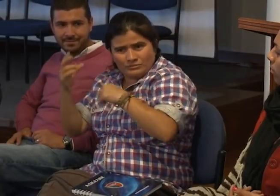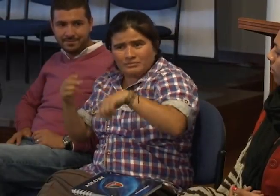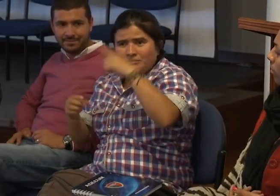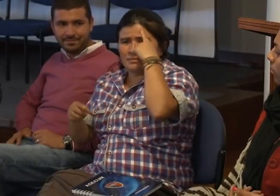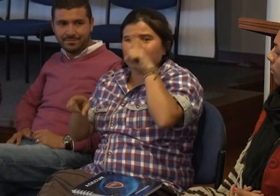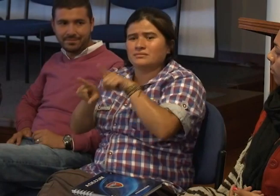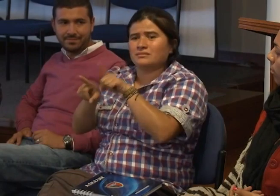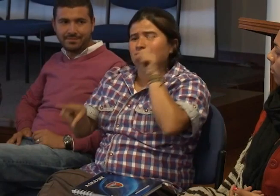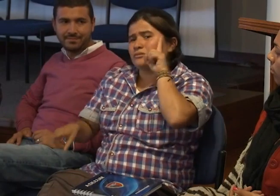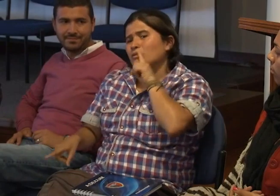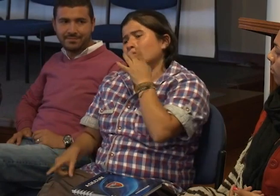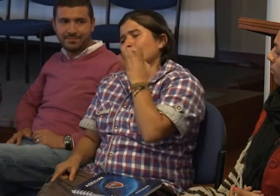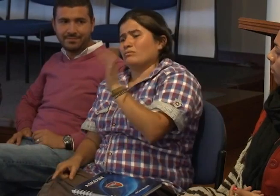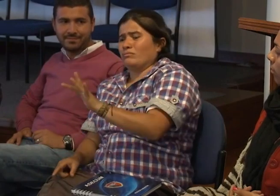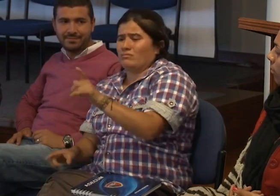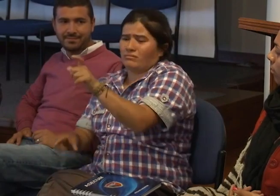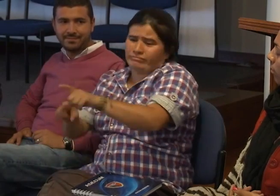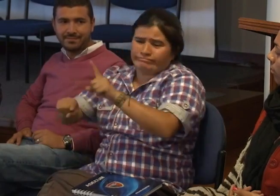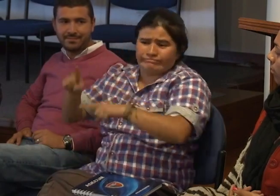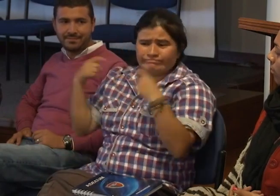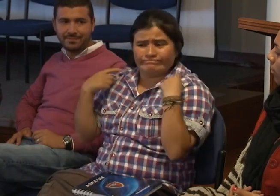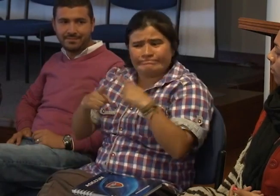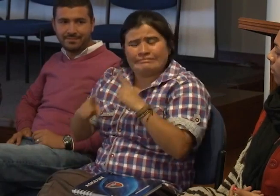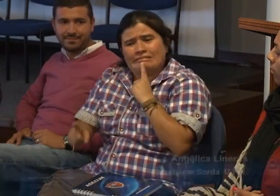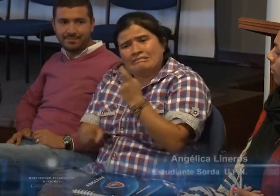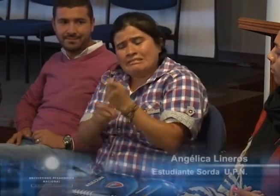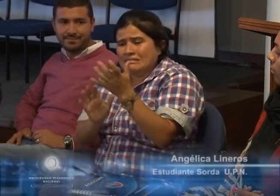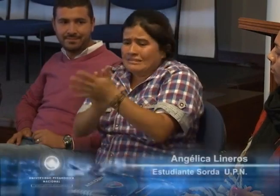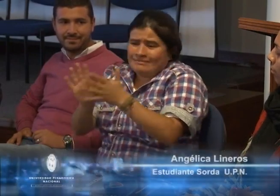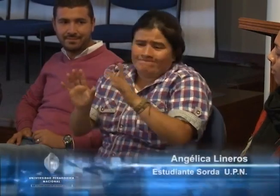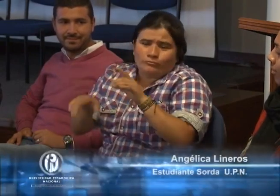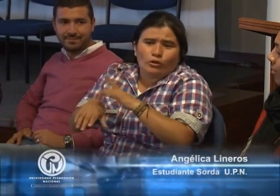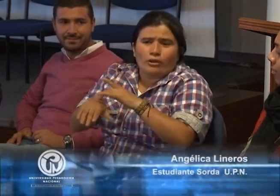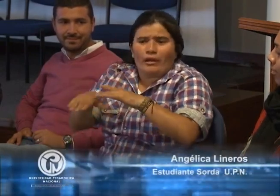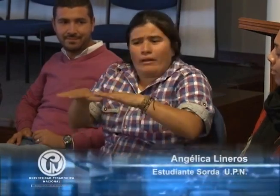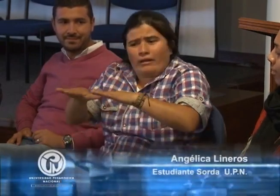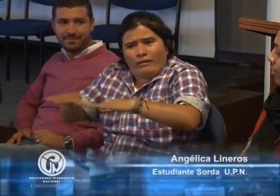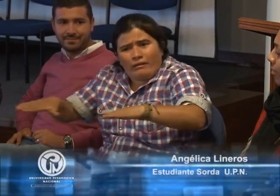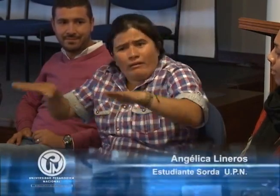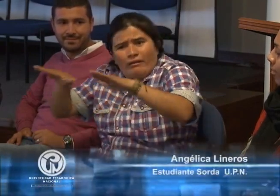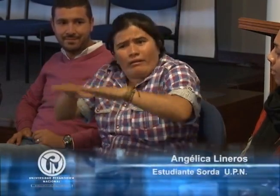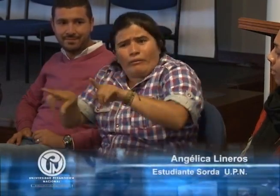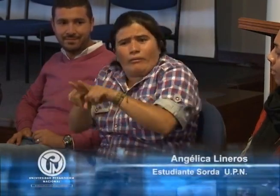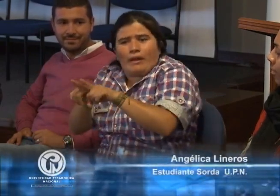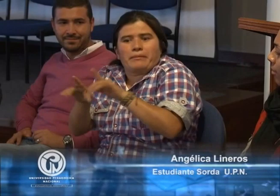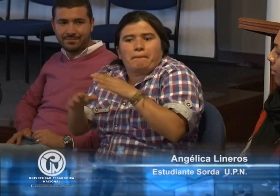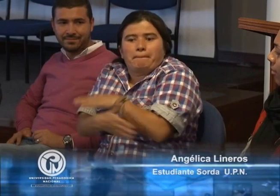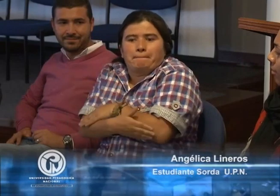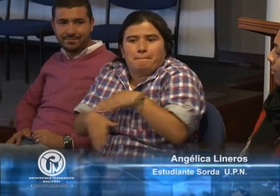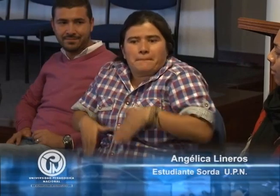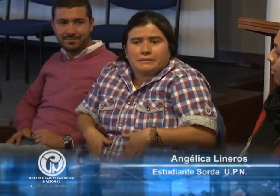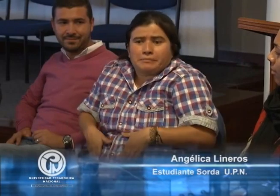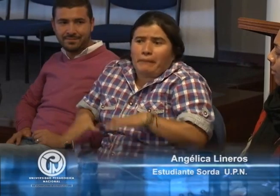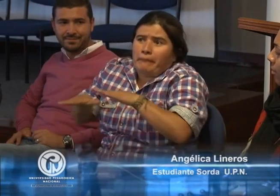yo también pensaba, ah, no, pues el español ahí todo como sencillito, no lo necesito como mucho. Cuando entré a la universidad me empecé a dar cuenta que